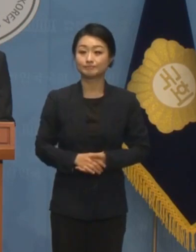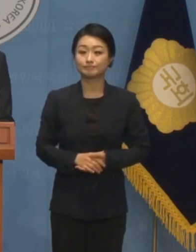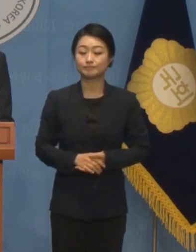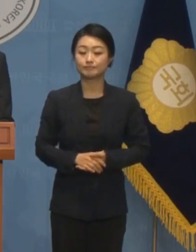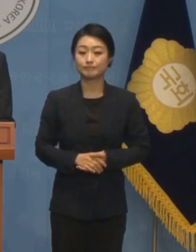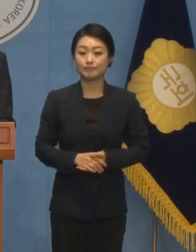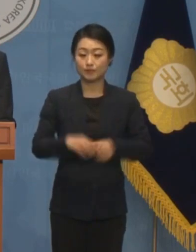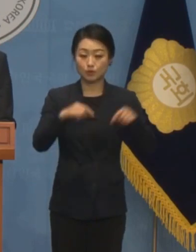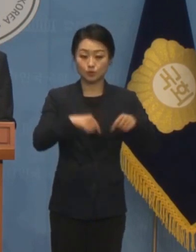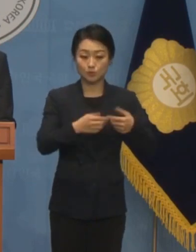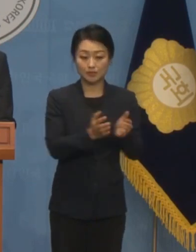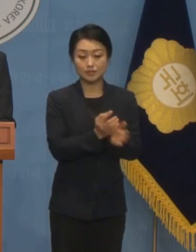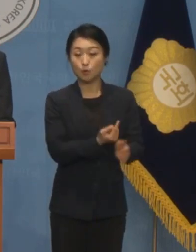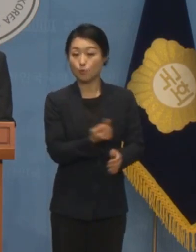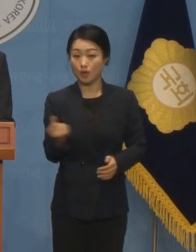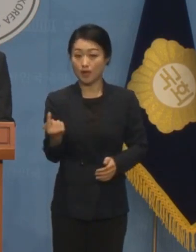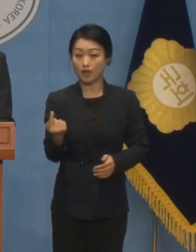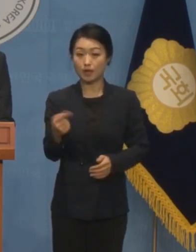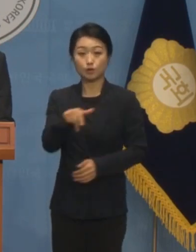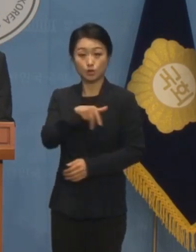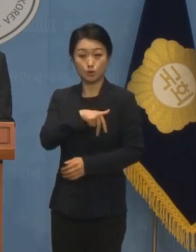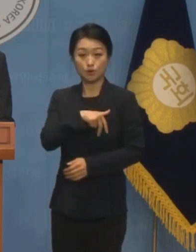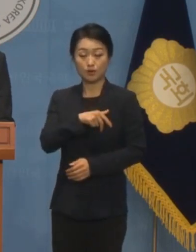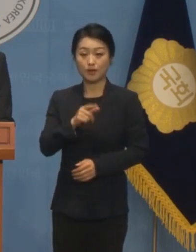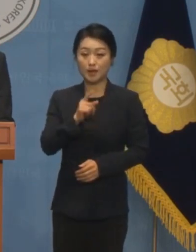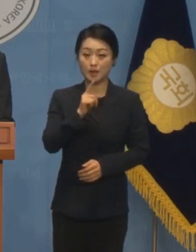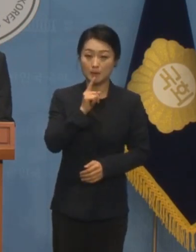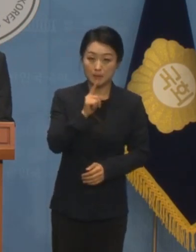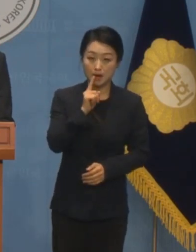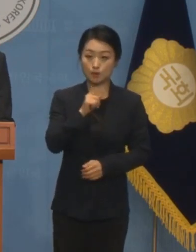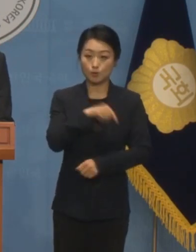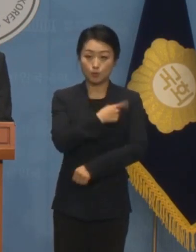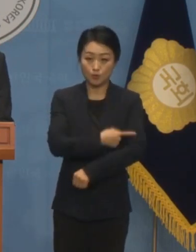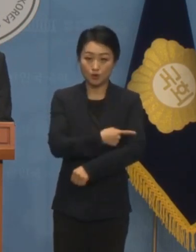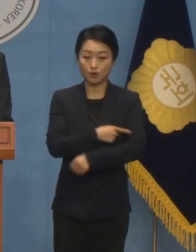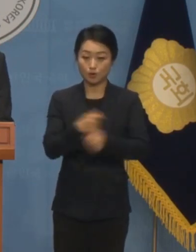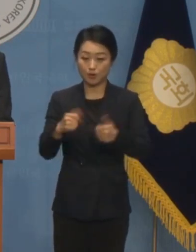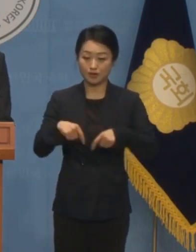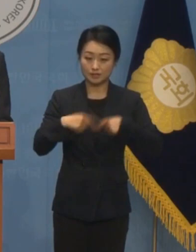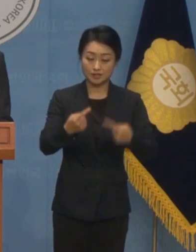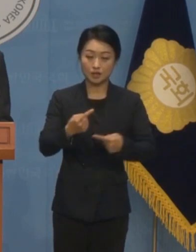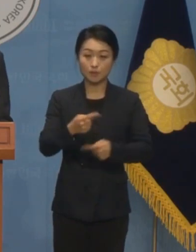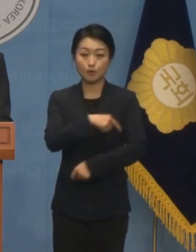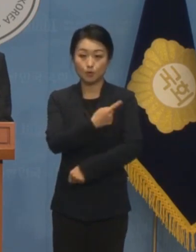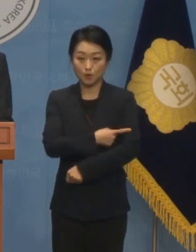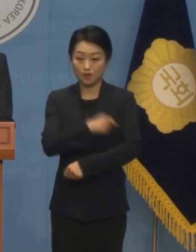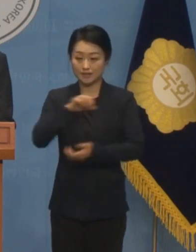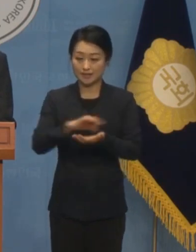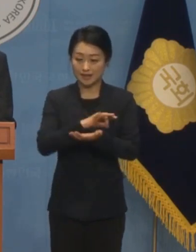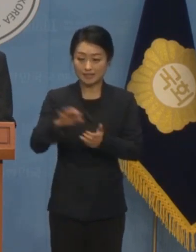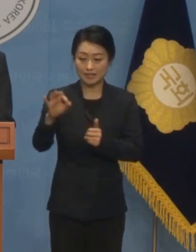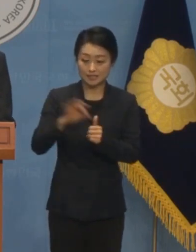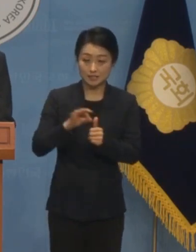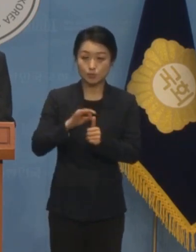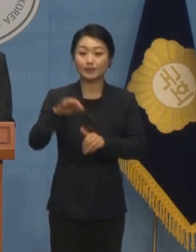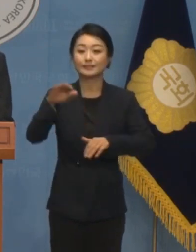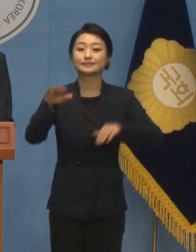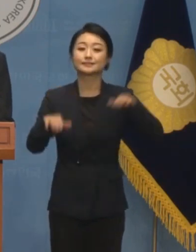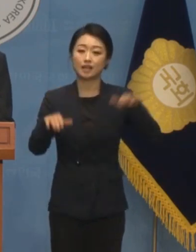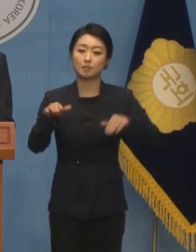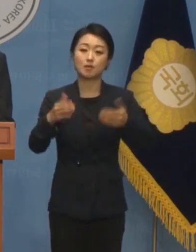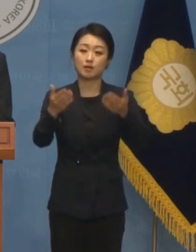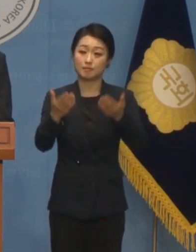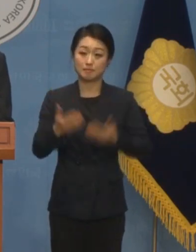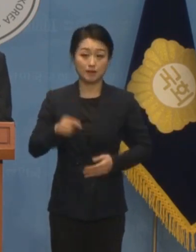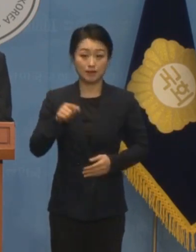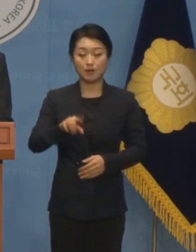교섭단체에 속하지 않았다고 하여 발언권, 의결권, 의사일정, 예산 지원의 차별을